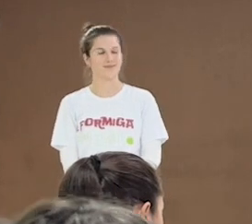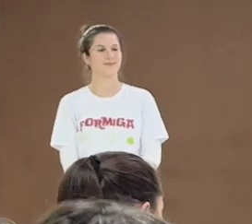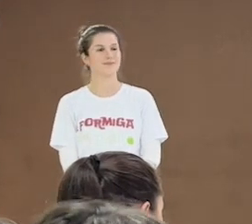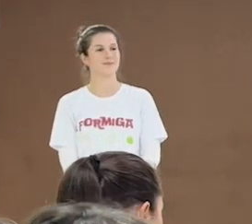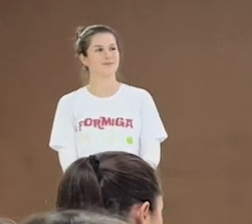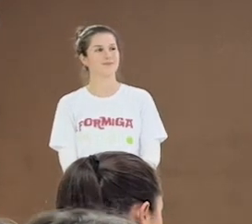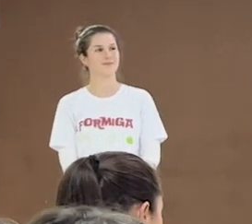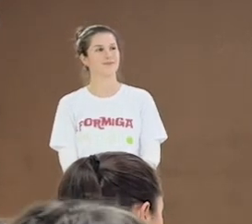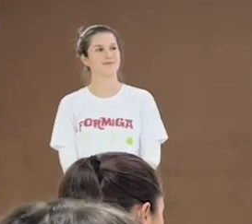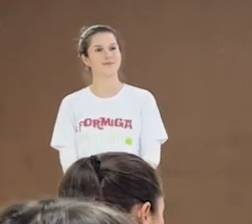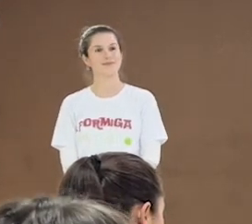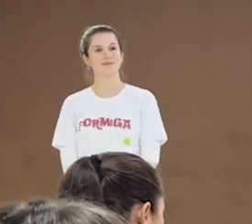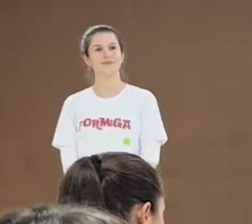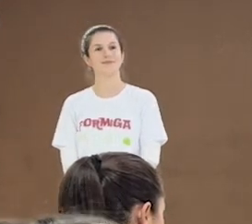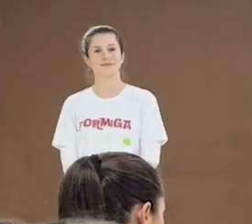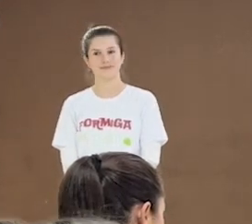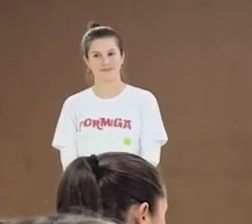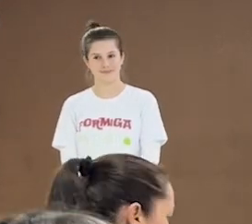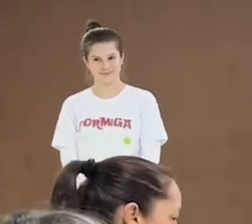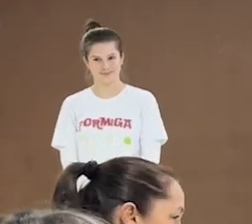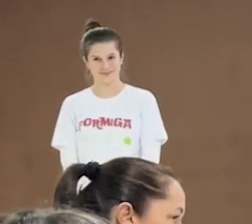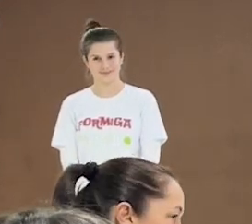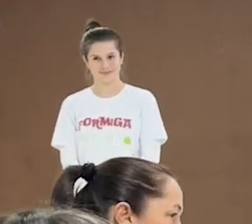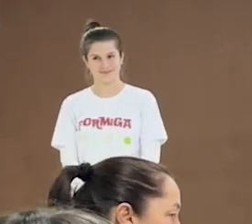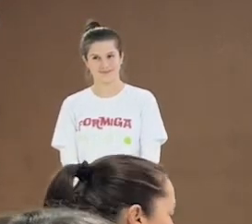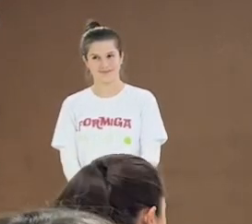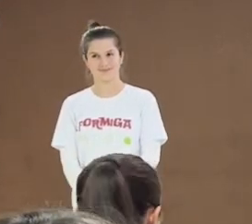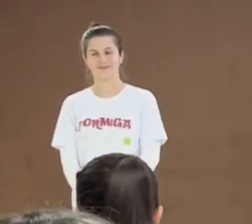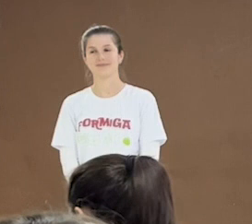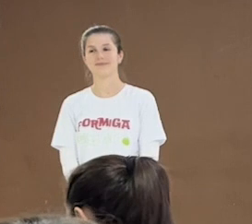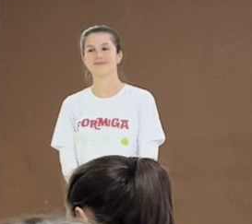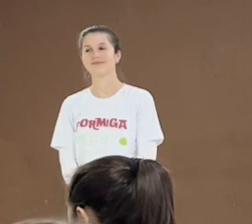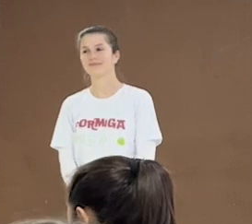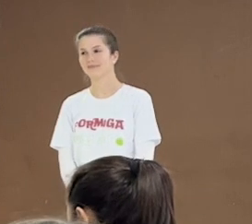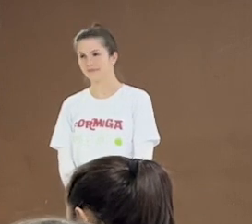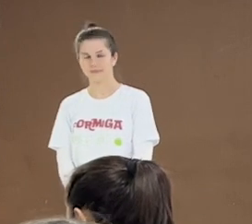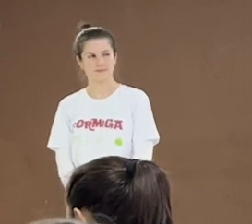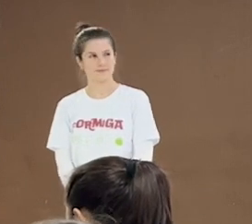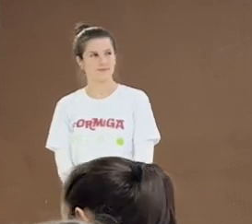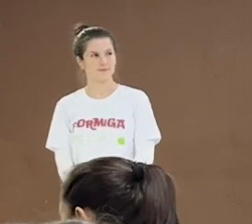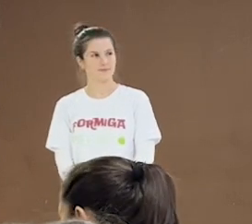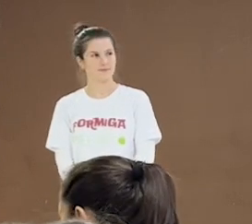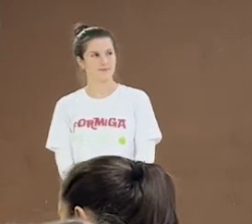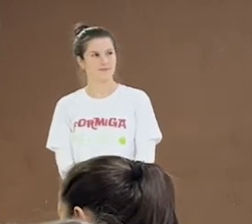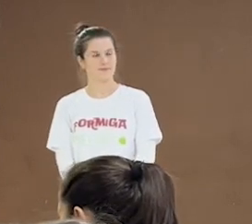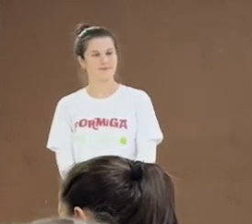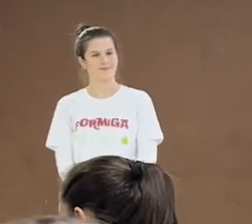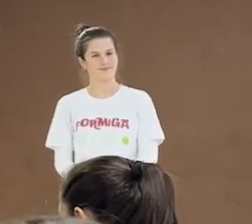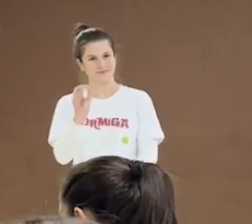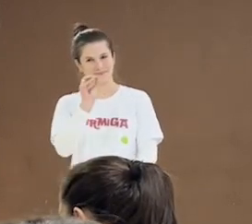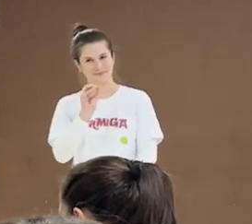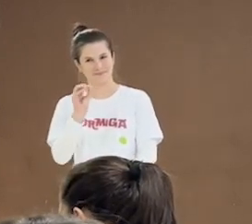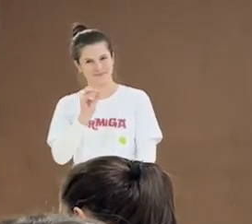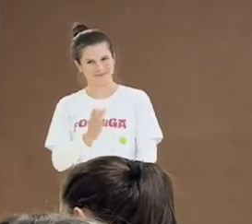produção Companhia Torres de Mar e JB Arte e Entretenimento. No Pronac 23 13 76. Tenham um ótimo